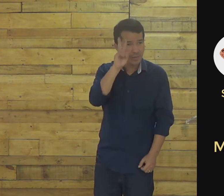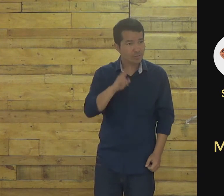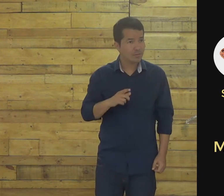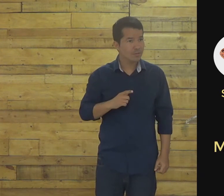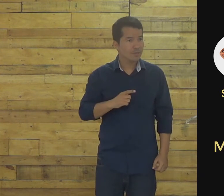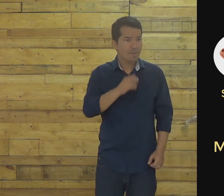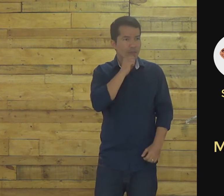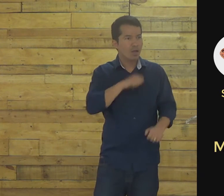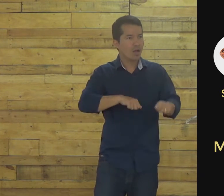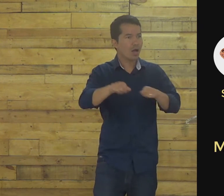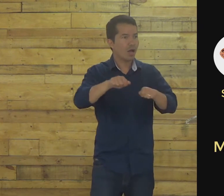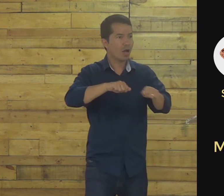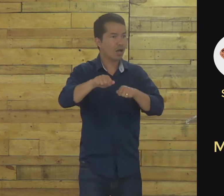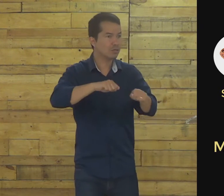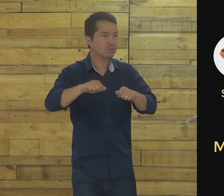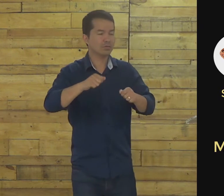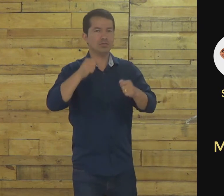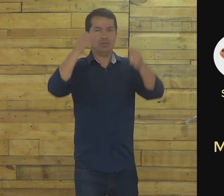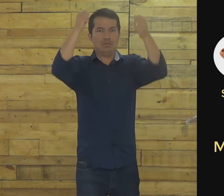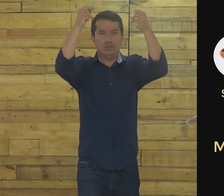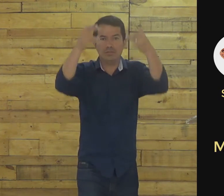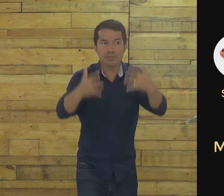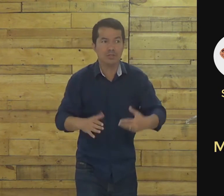O Espírito Santo que habita em nós também